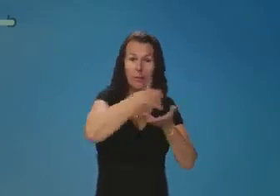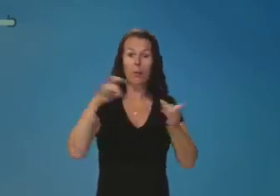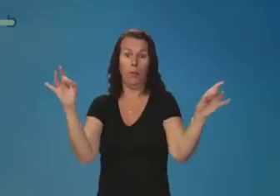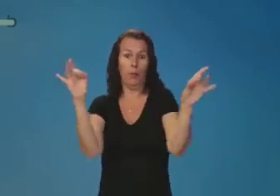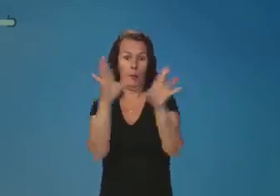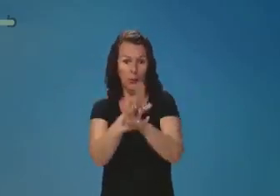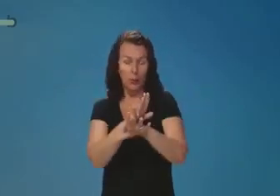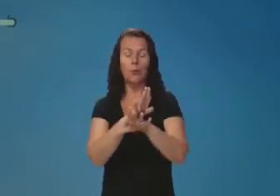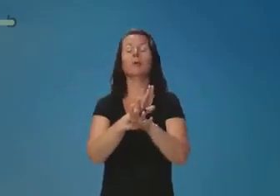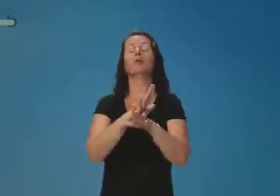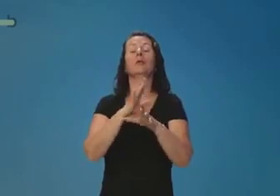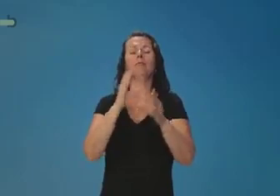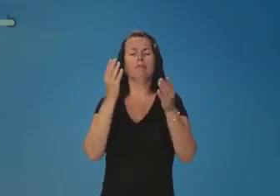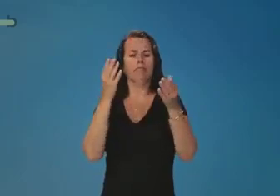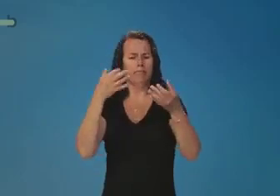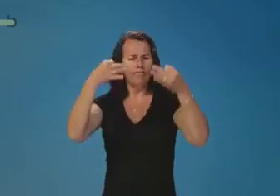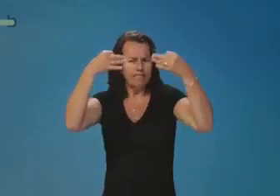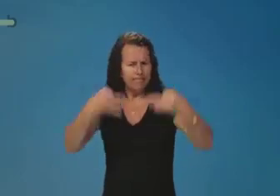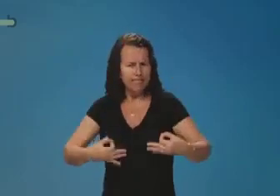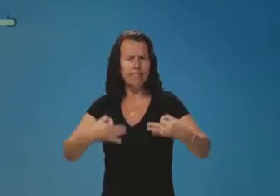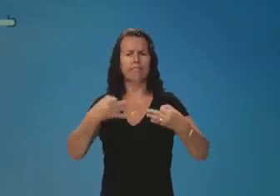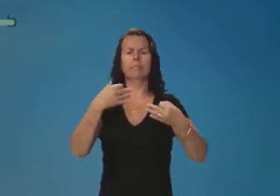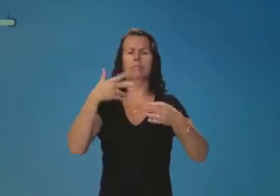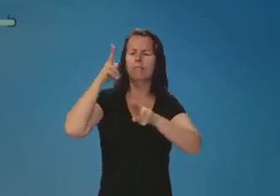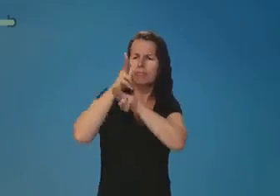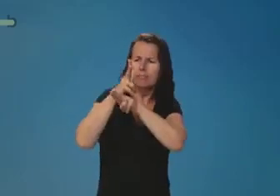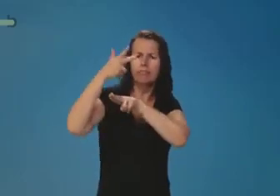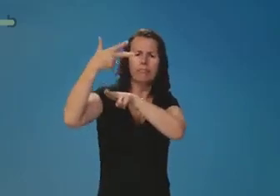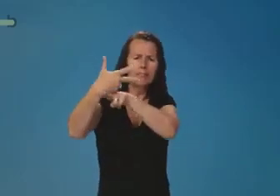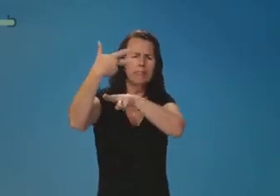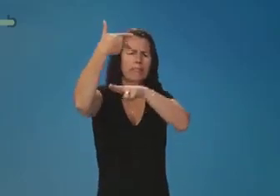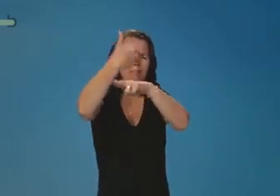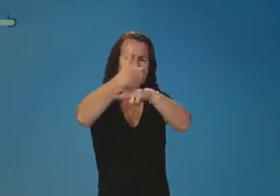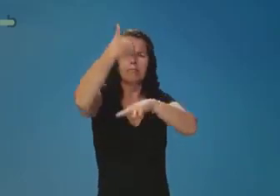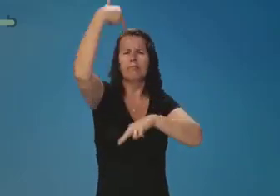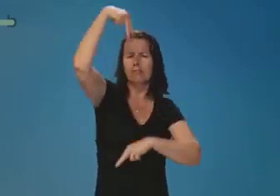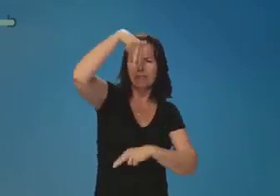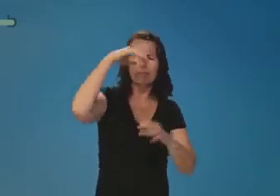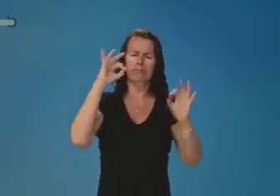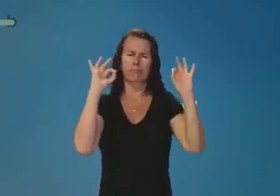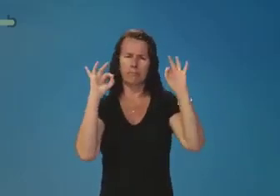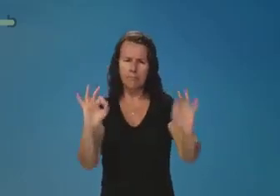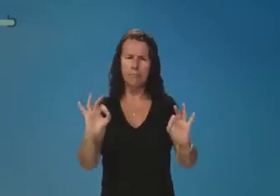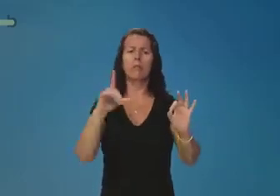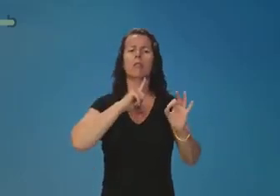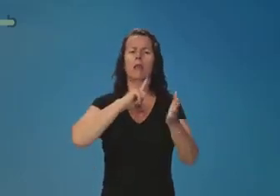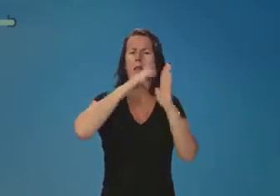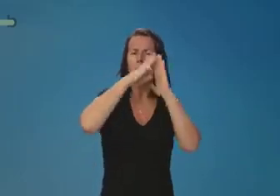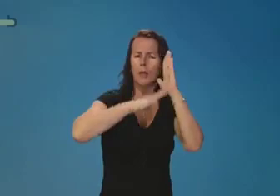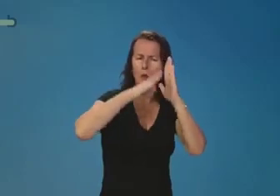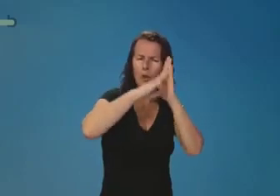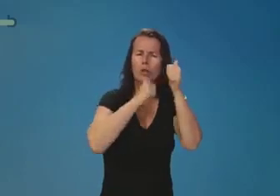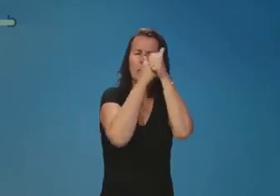rigor científico. Câmeras foram posicionadas ao redor e acima dos participantes, seguindo uma